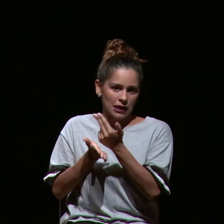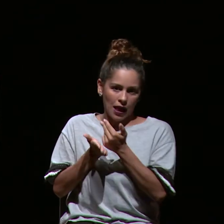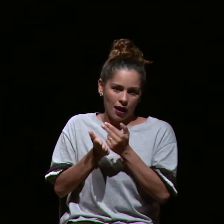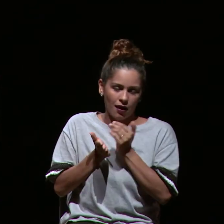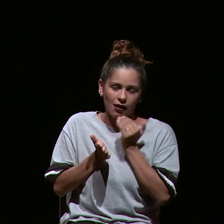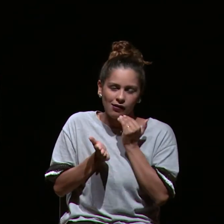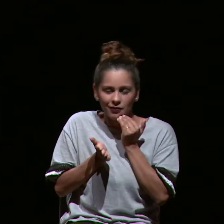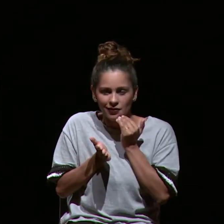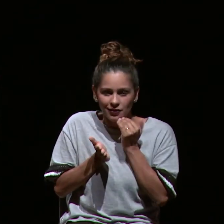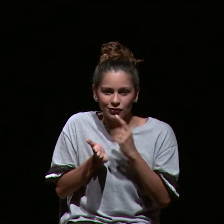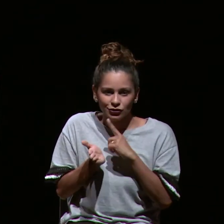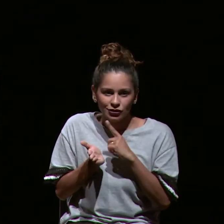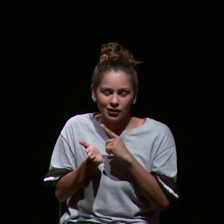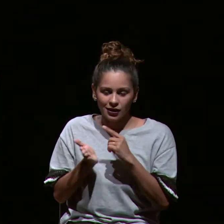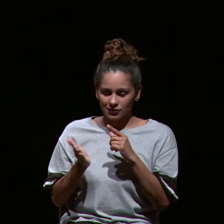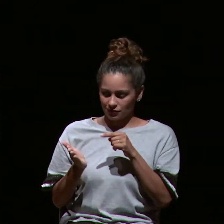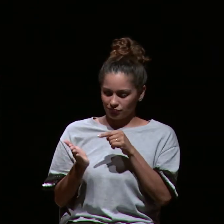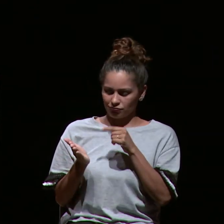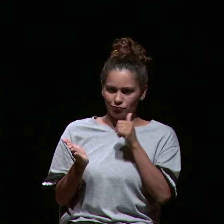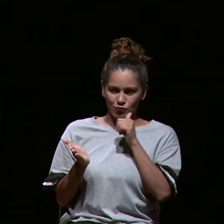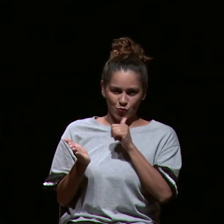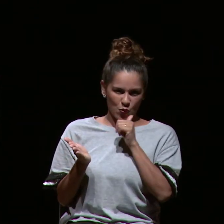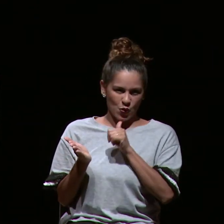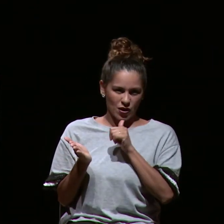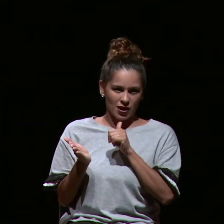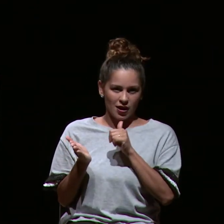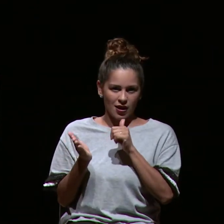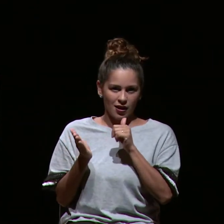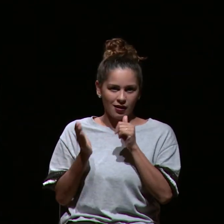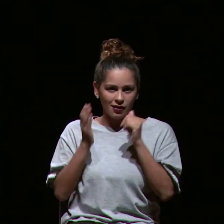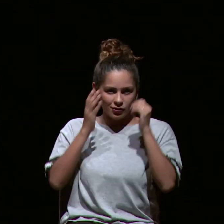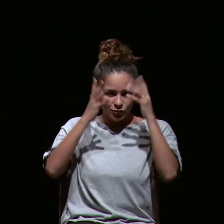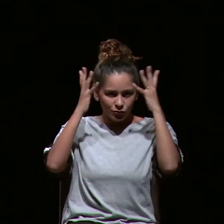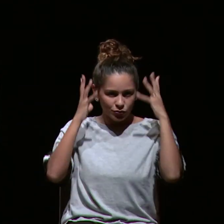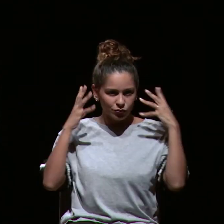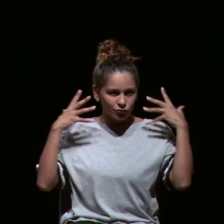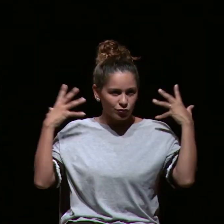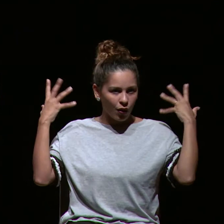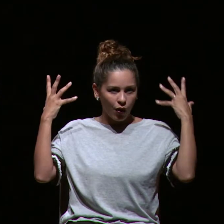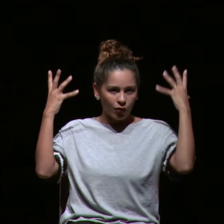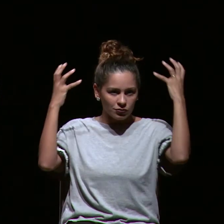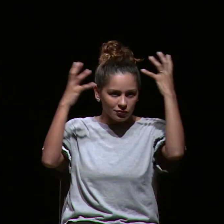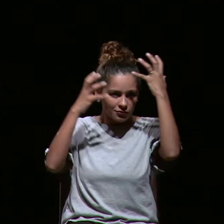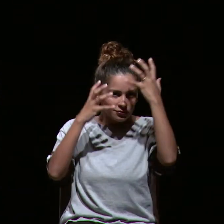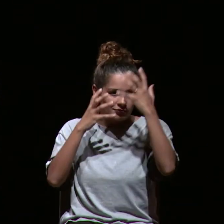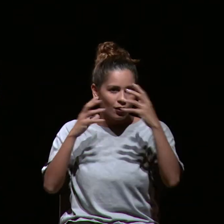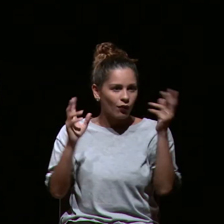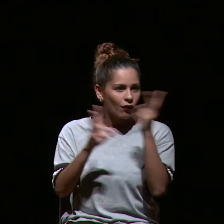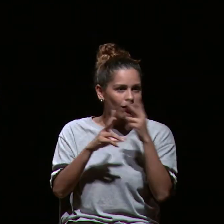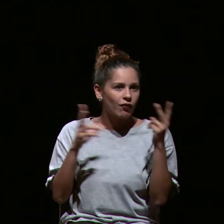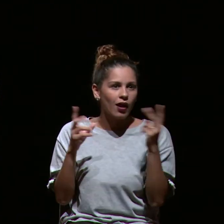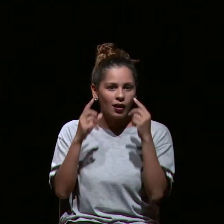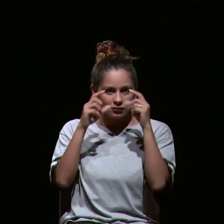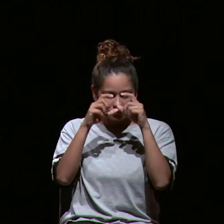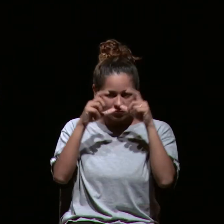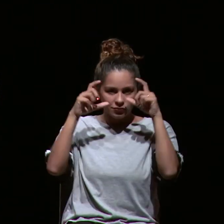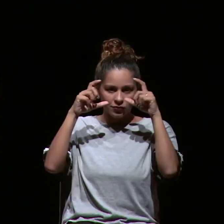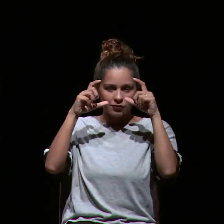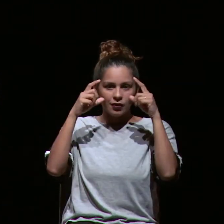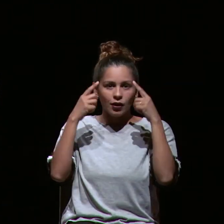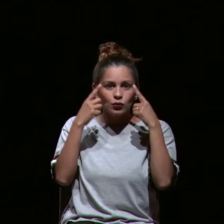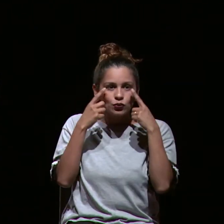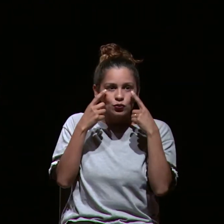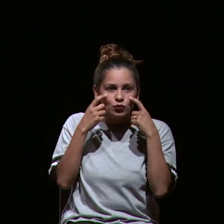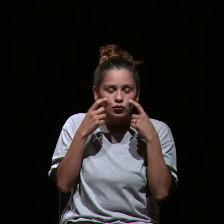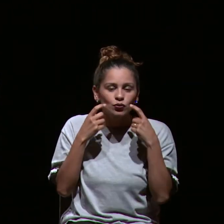com sua garganta que representava uma mulher desolada, que corria com o cabelo solto e encrespado e batia ao vento, os olhos saltados e